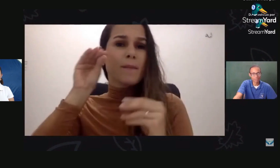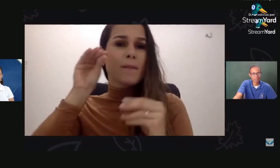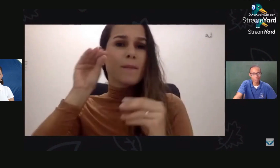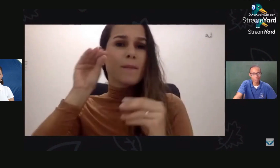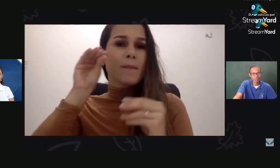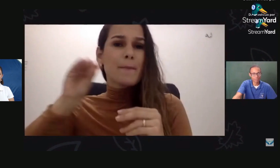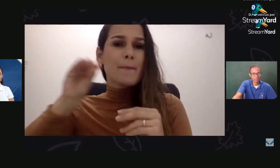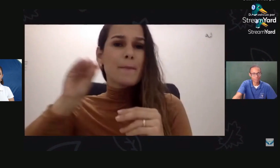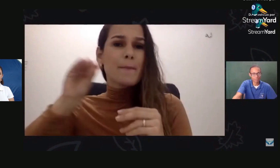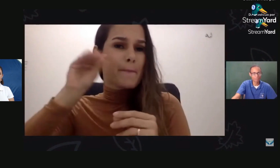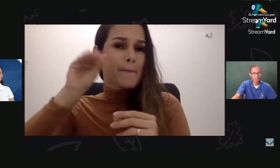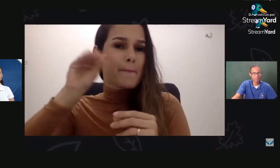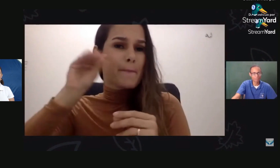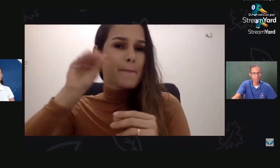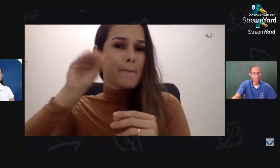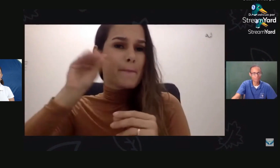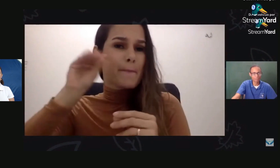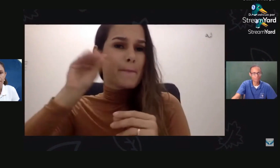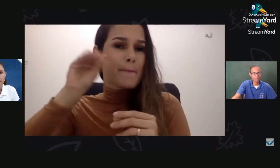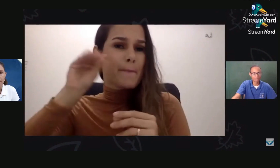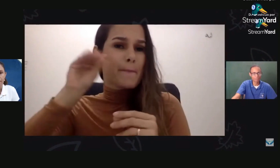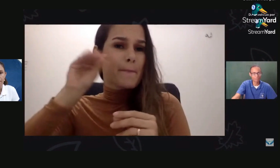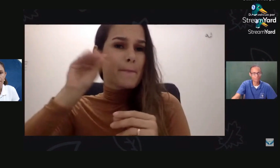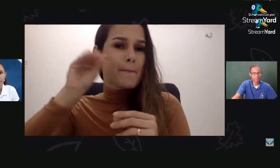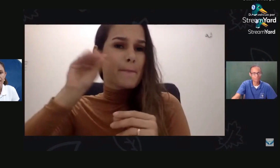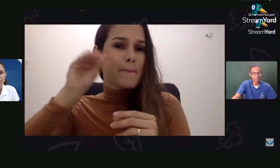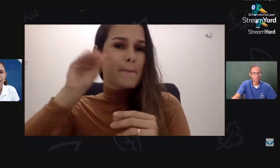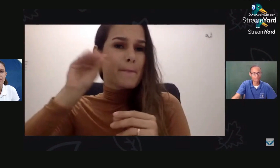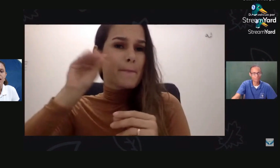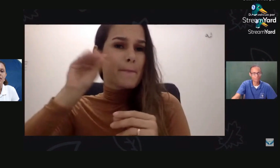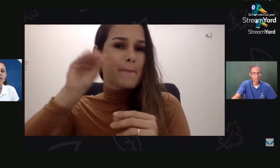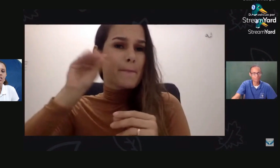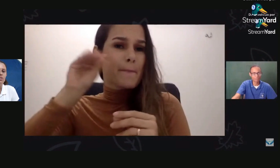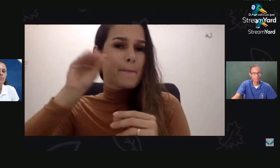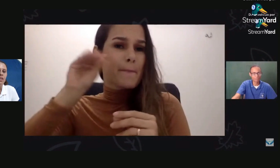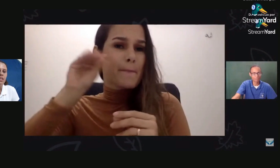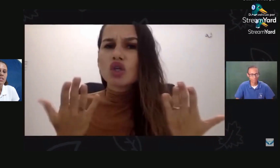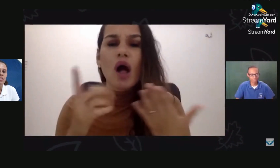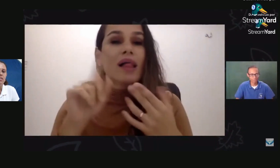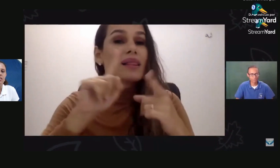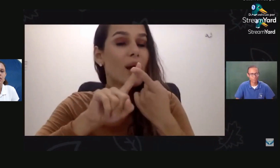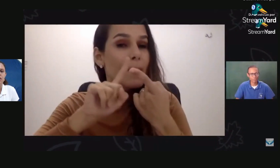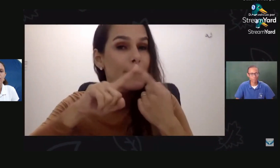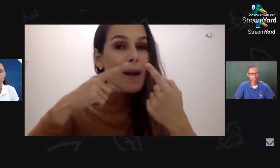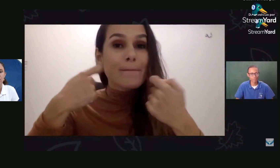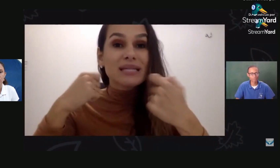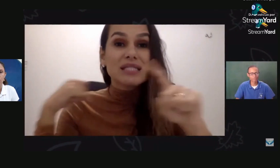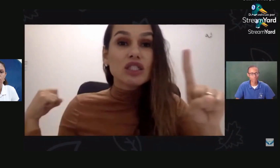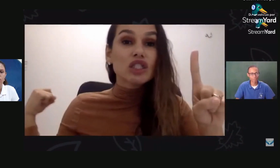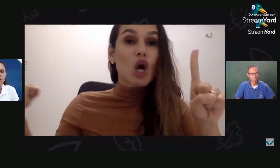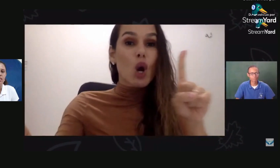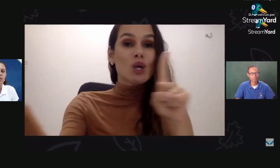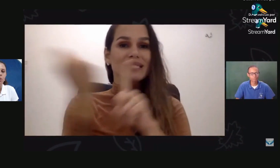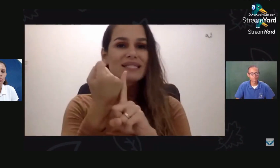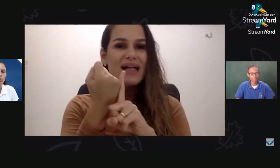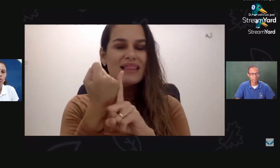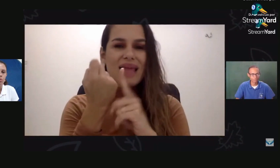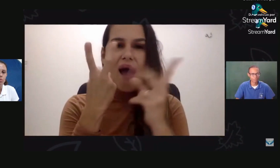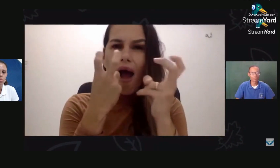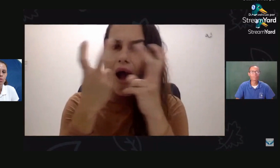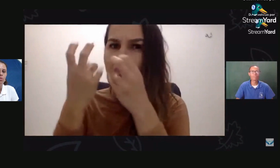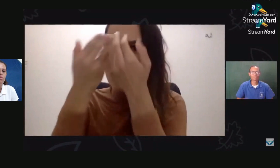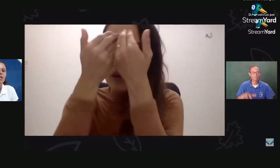de sinais, né? Que não sabe língua de sinais. A gente vê em associações, em encontros